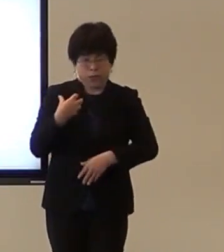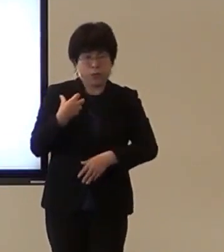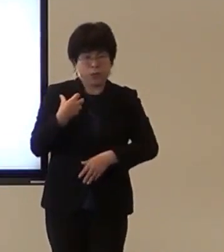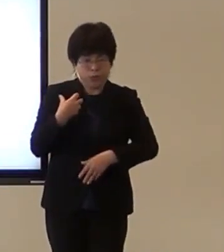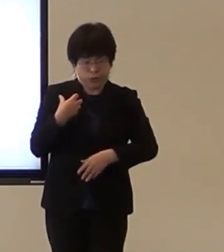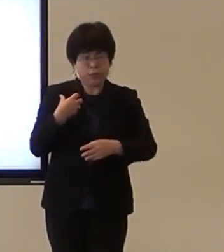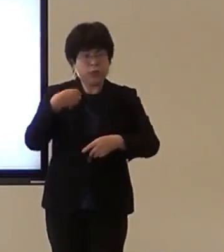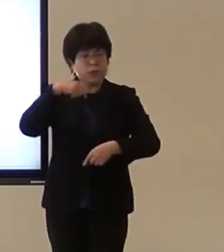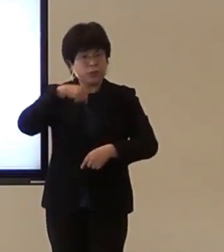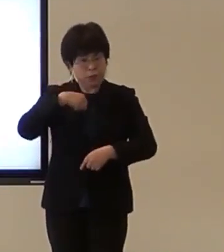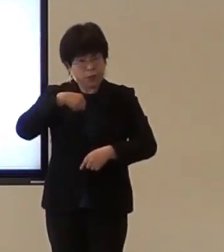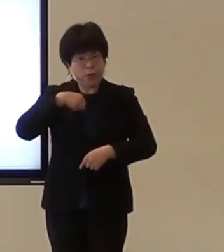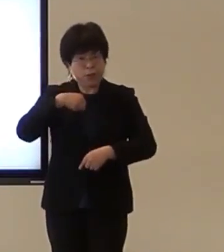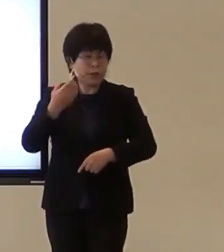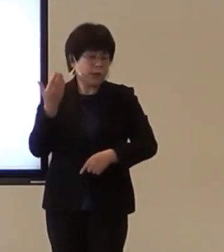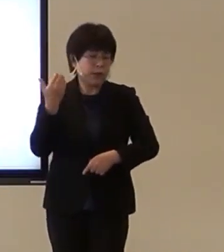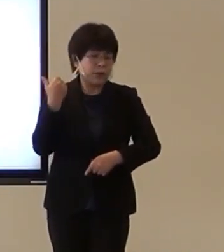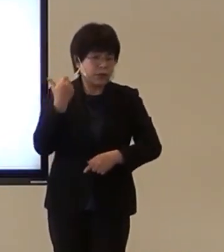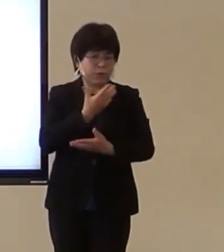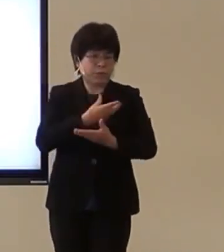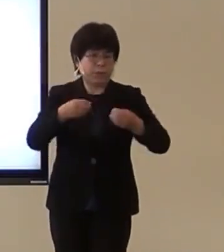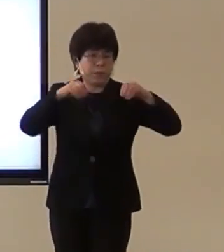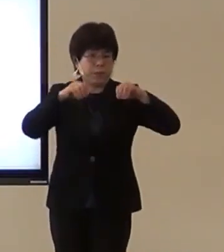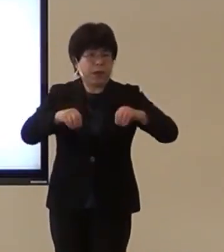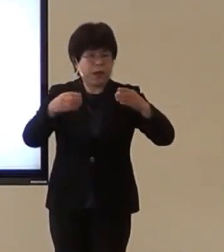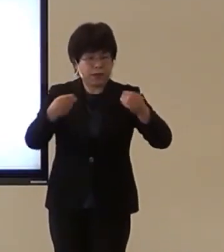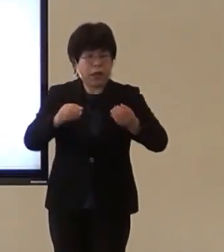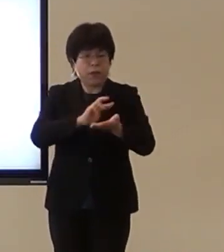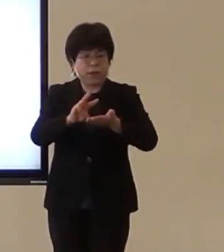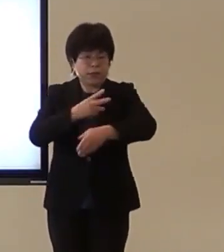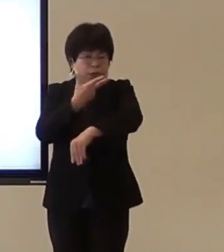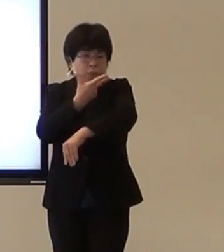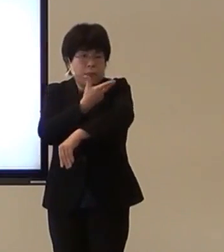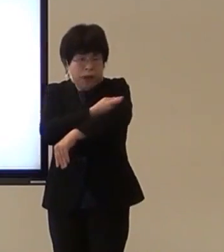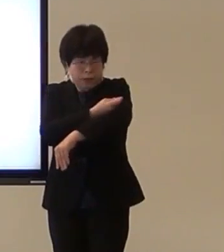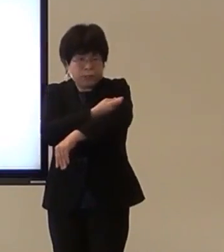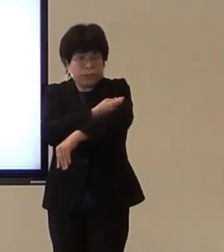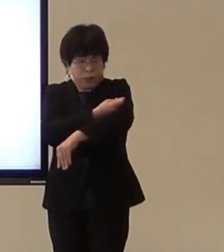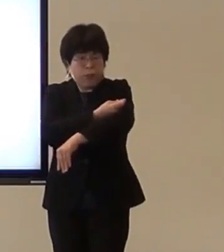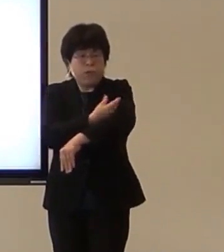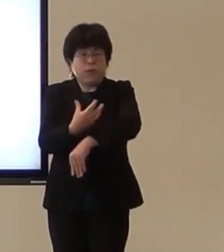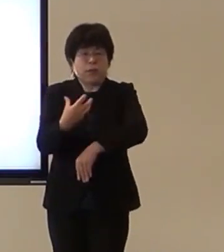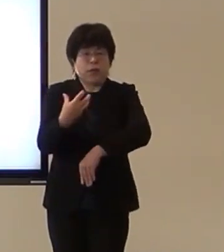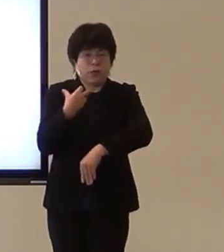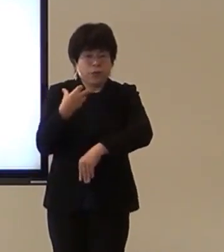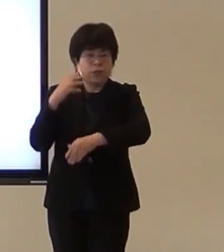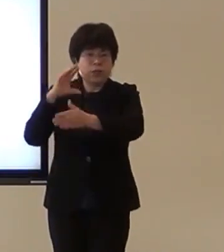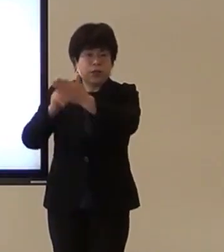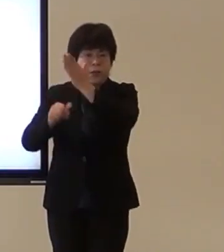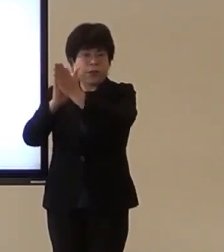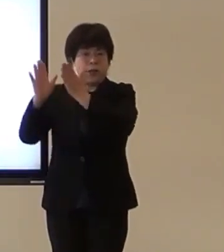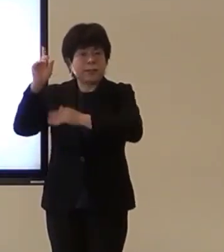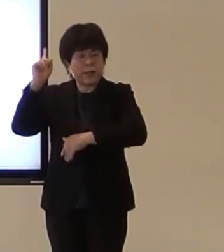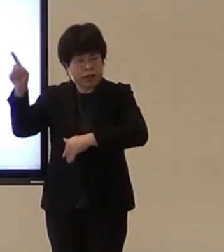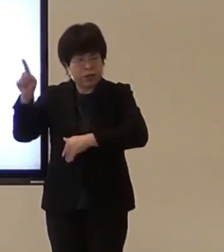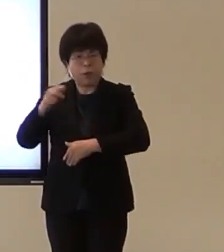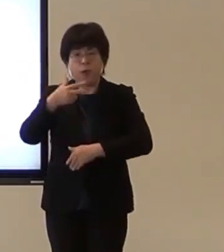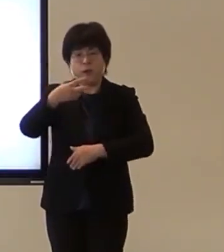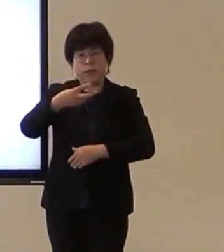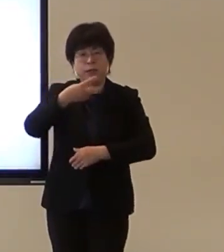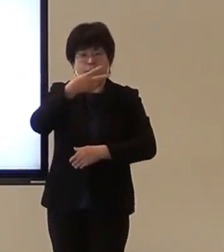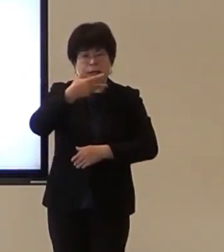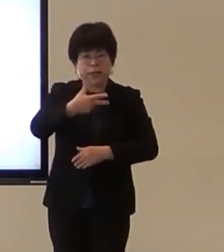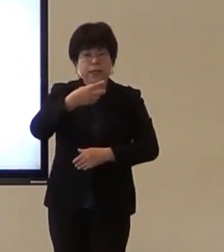ても、過日締結されましたワクチン接種の広域調整を担う山梨県とシミックホールディングス